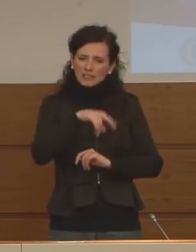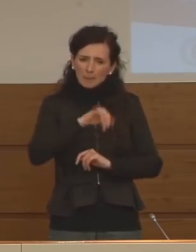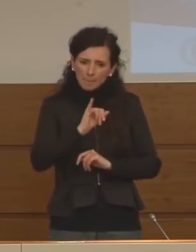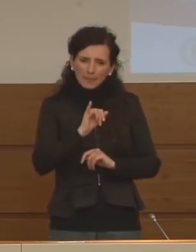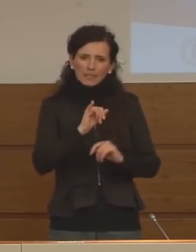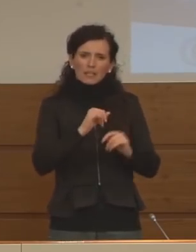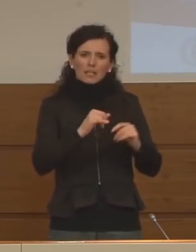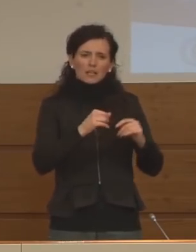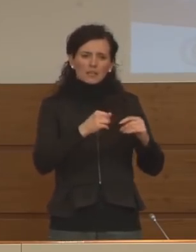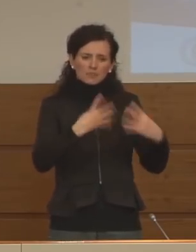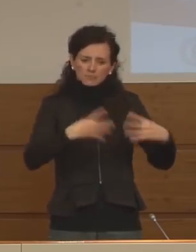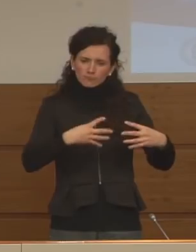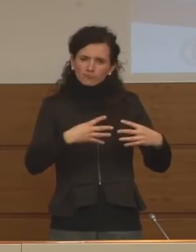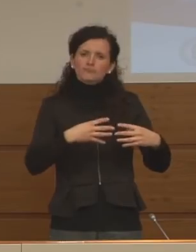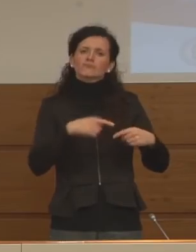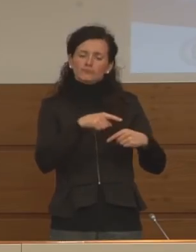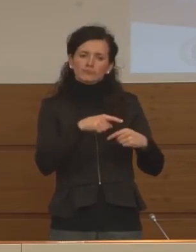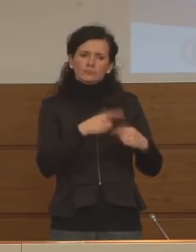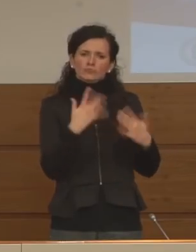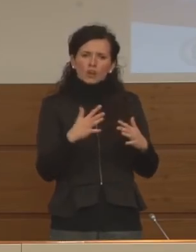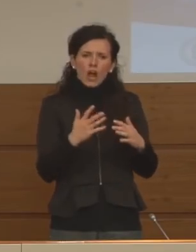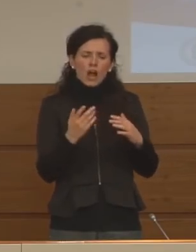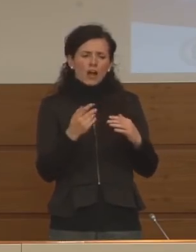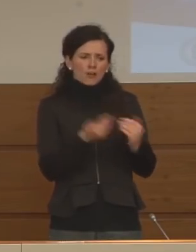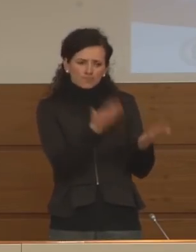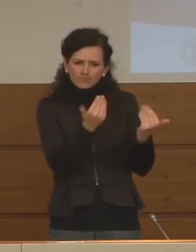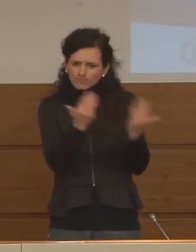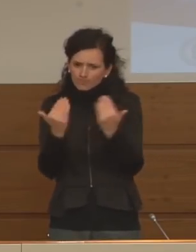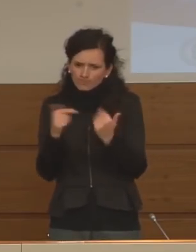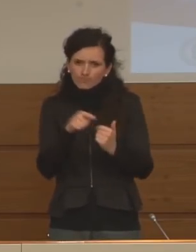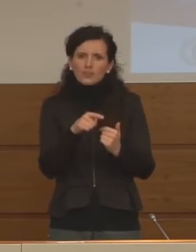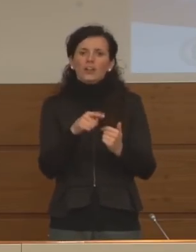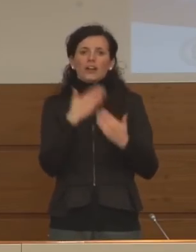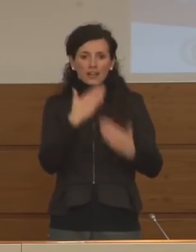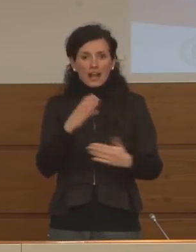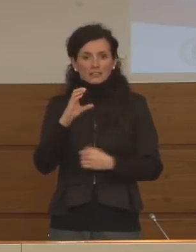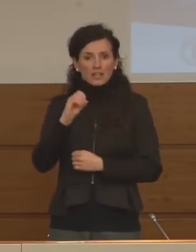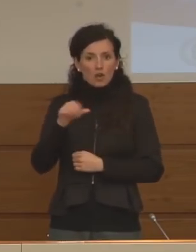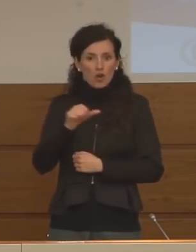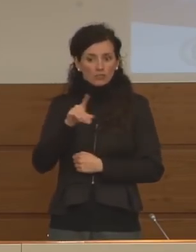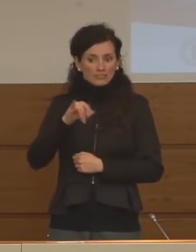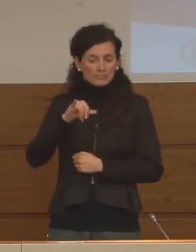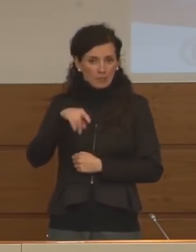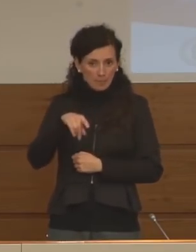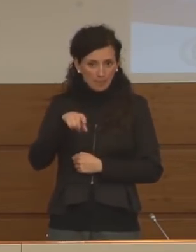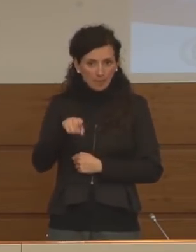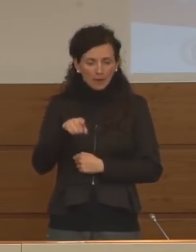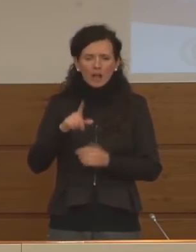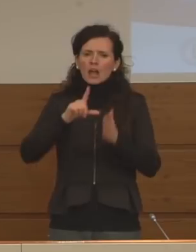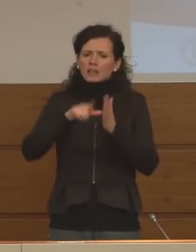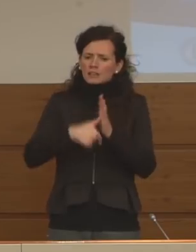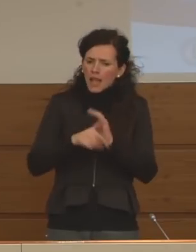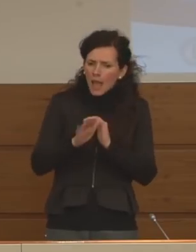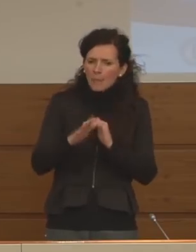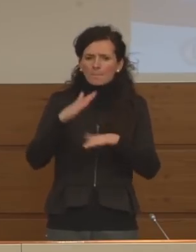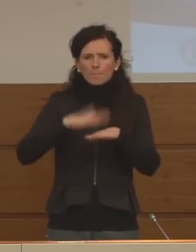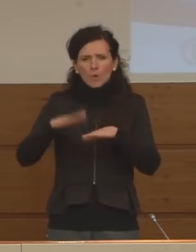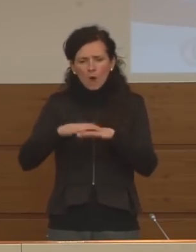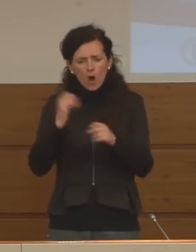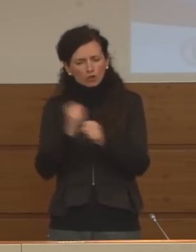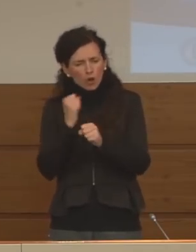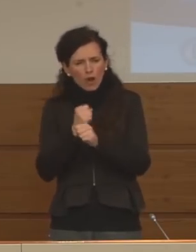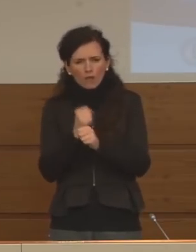per fronteggiare questa emergenza lo ha fatto in un tempo e con una modalità